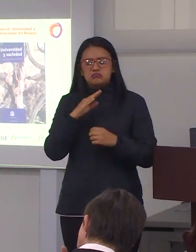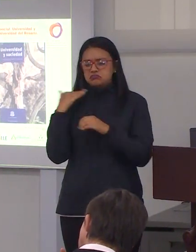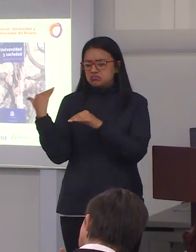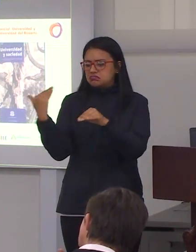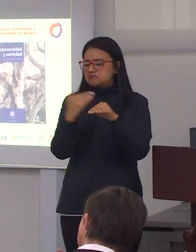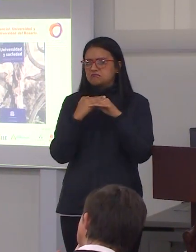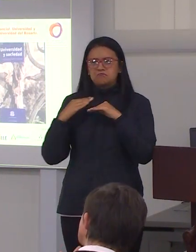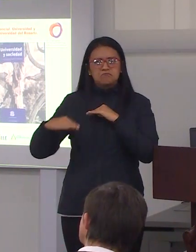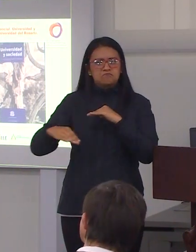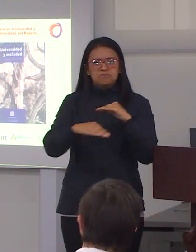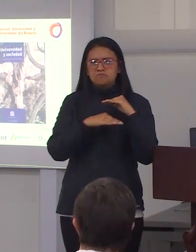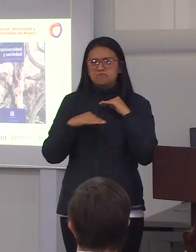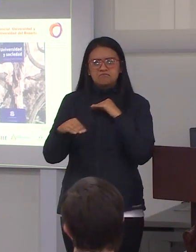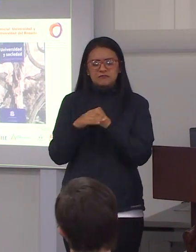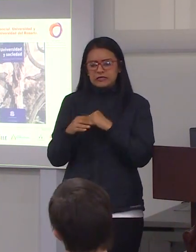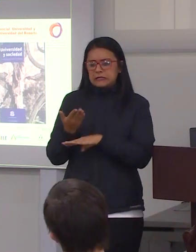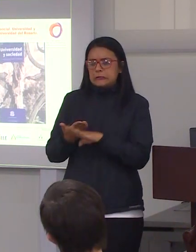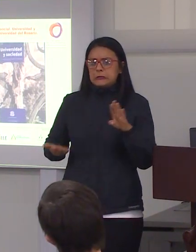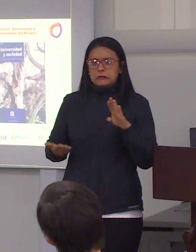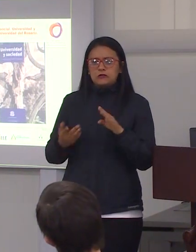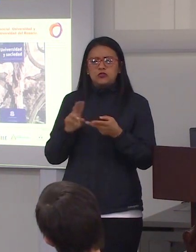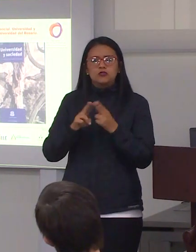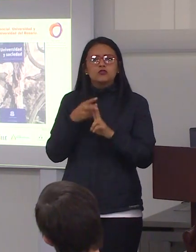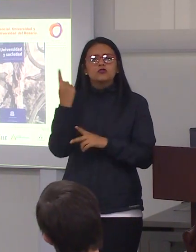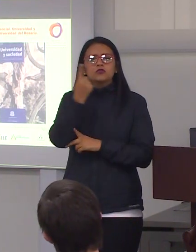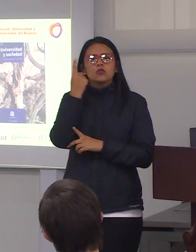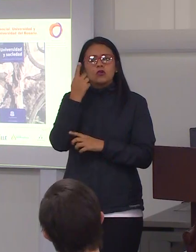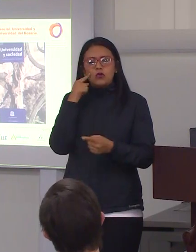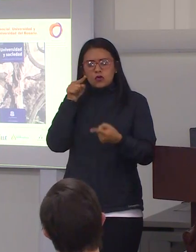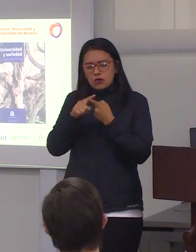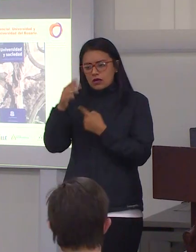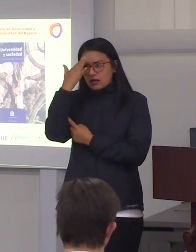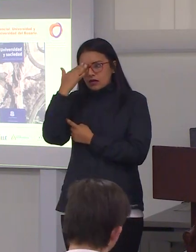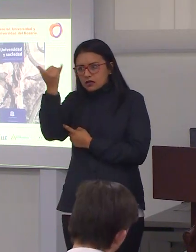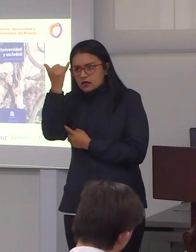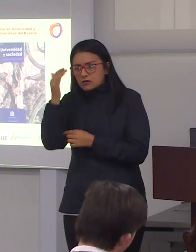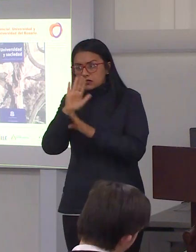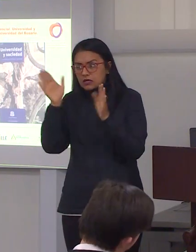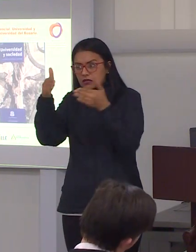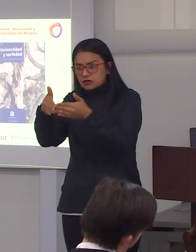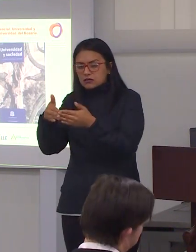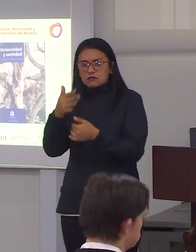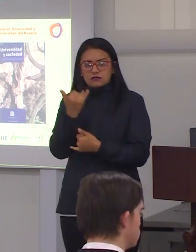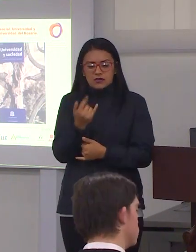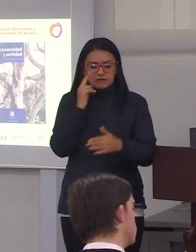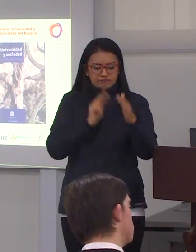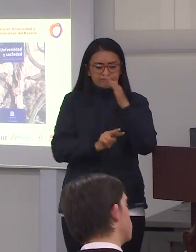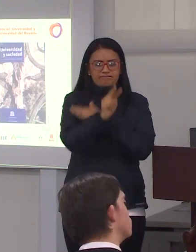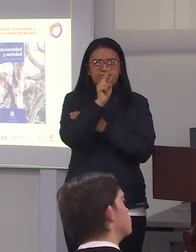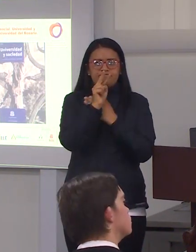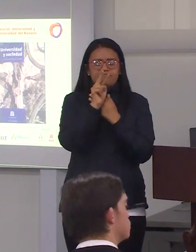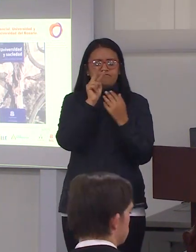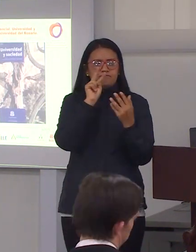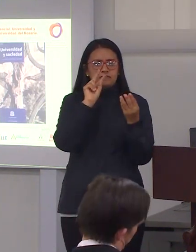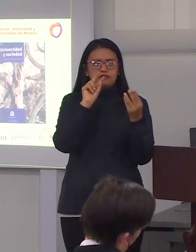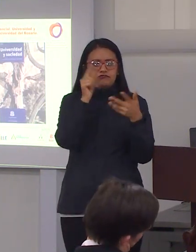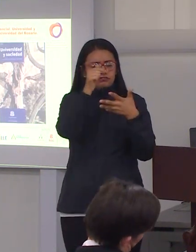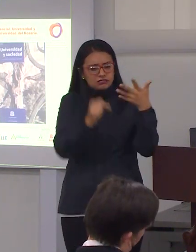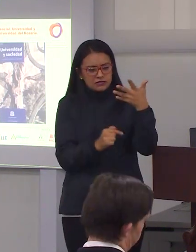con muchos regreimientos, digamos, no solamente desde el punto de vista académico, sino desde esta mirada multidimensional.